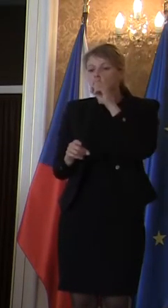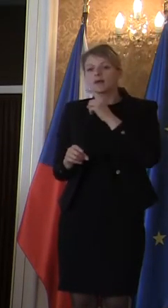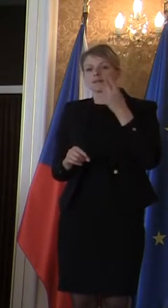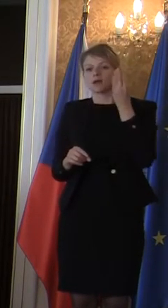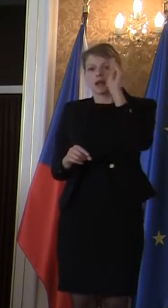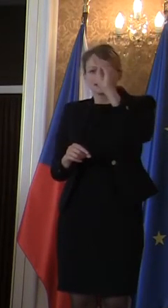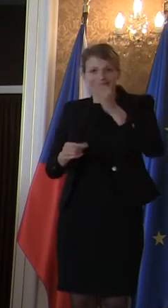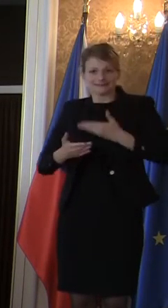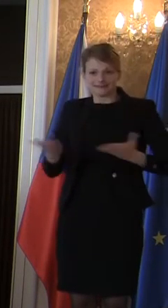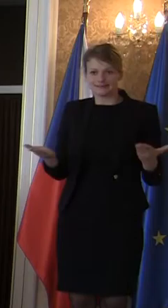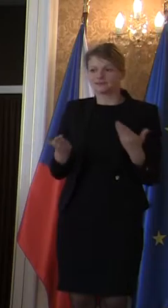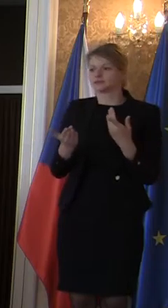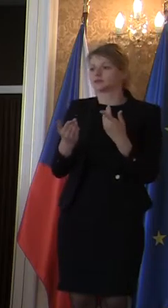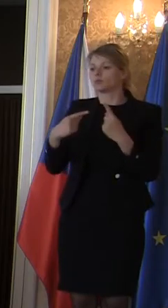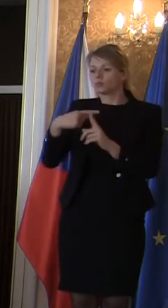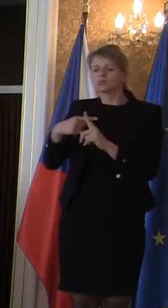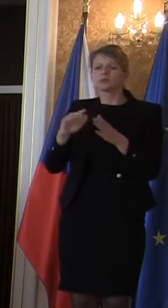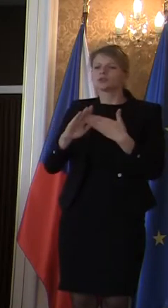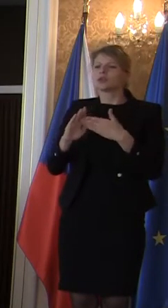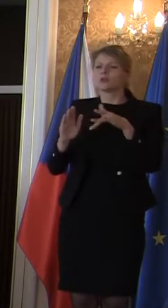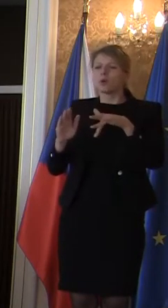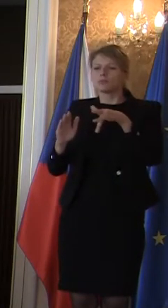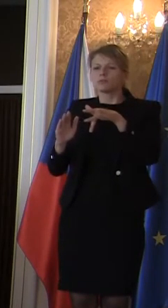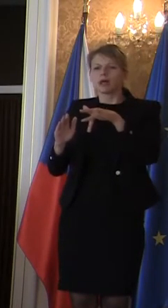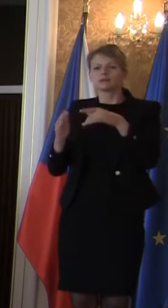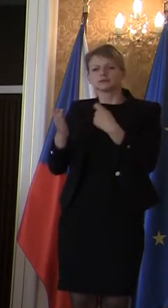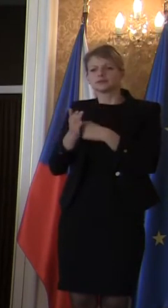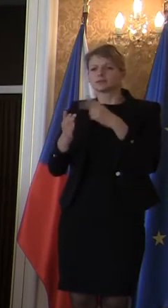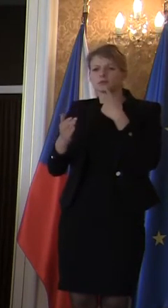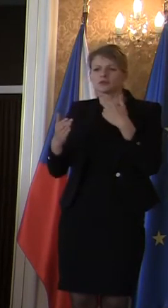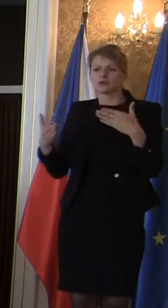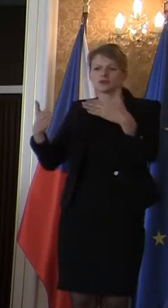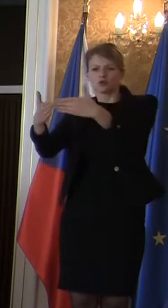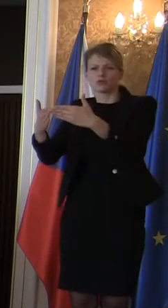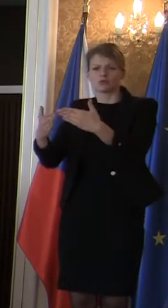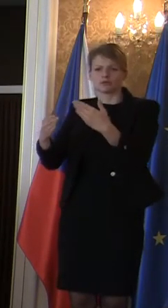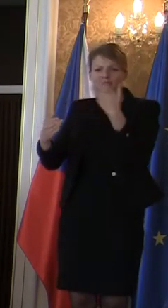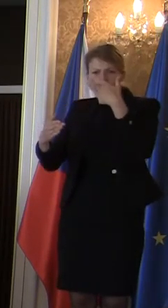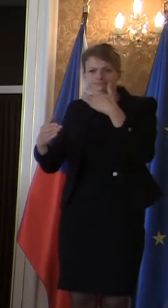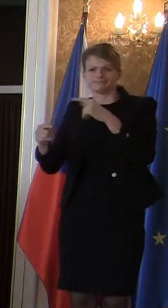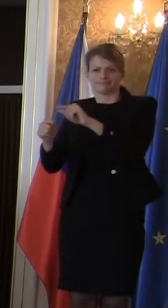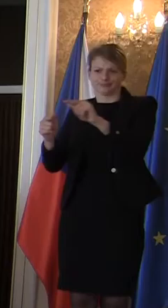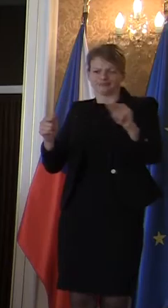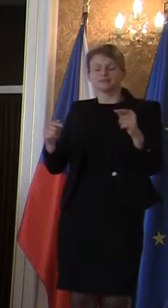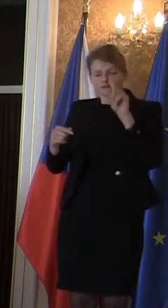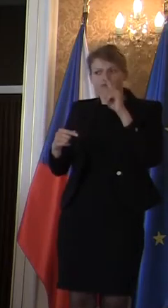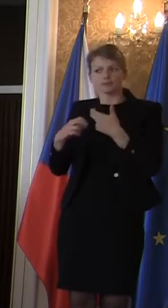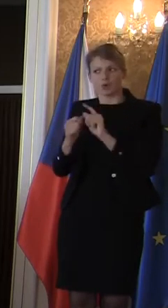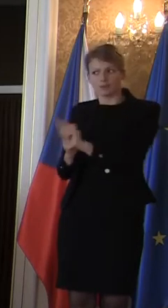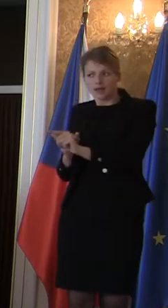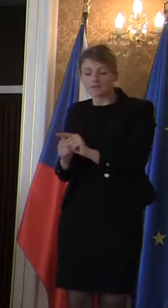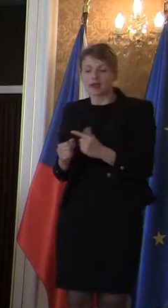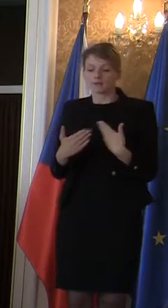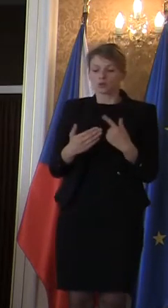sociálně vyloučených lokalit a podobně. V tuhle chvíli máme na stole pracovní verzi o memorandu. Je to memorandum o